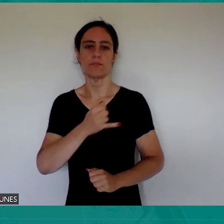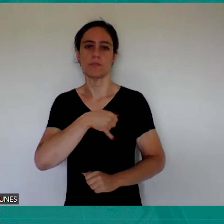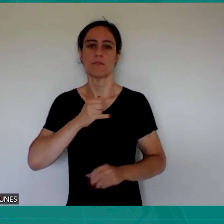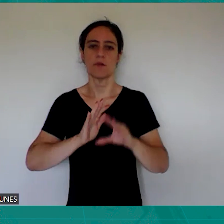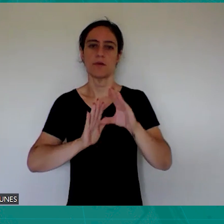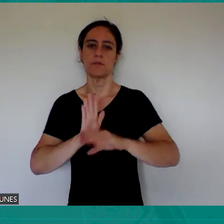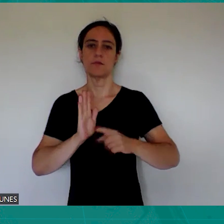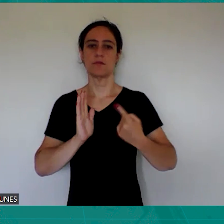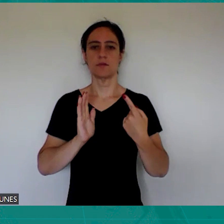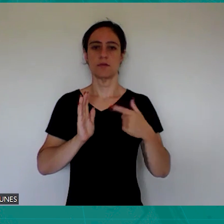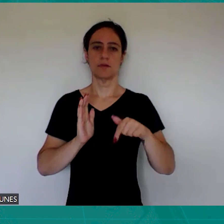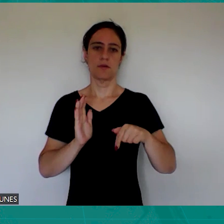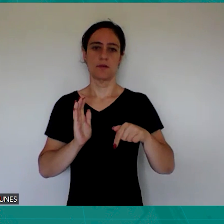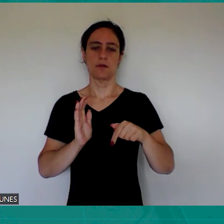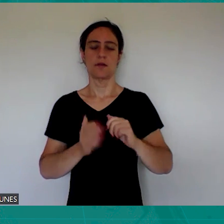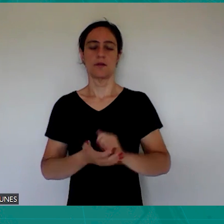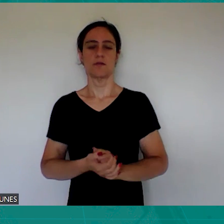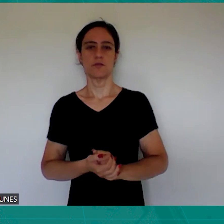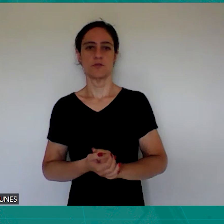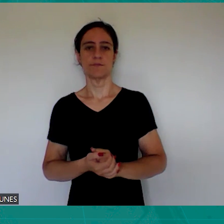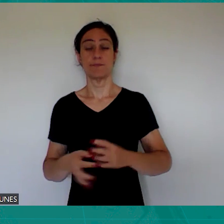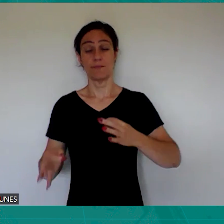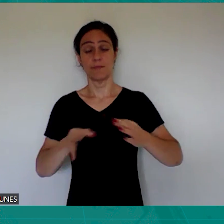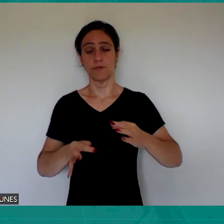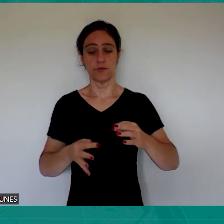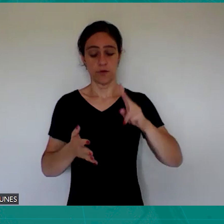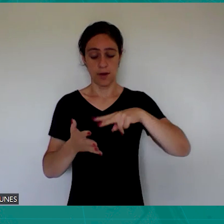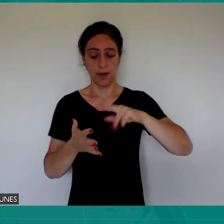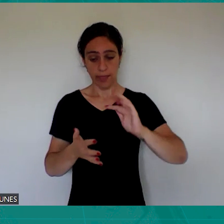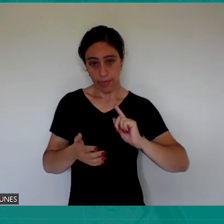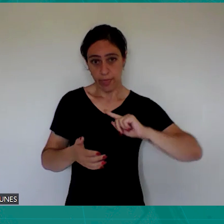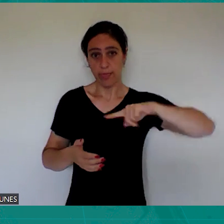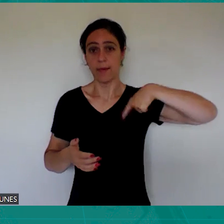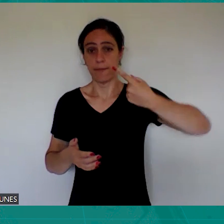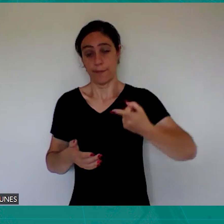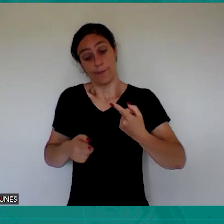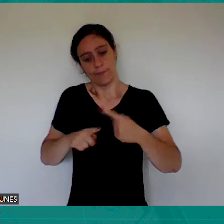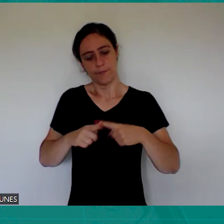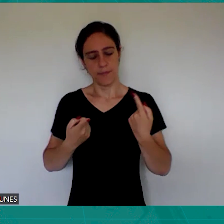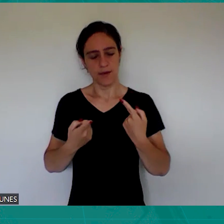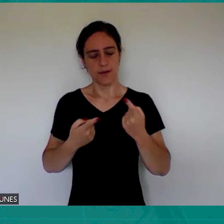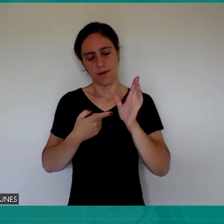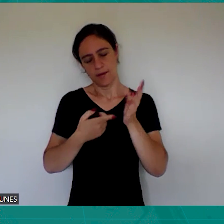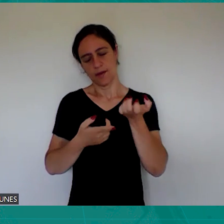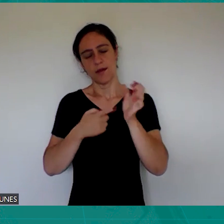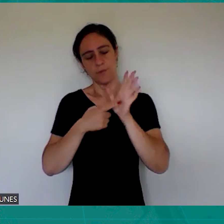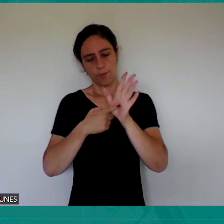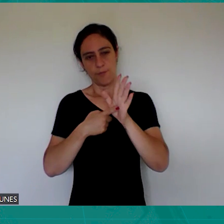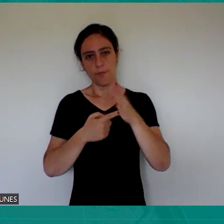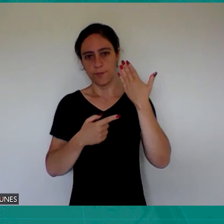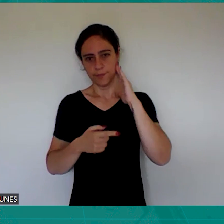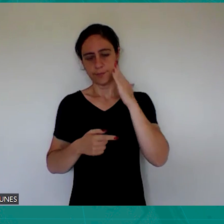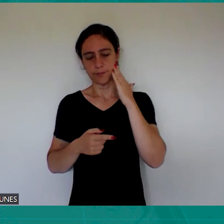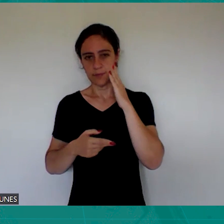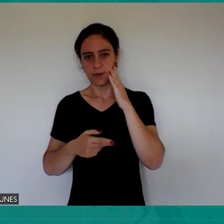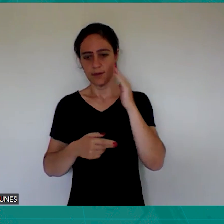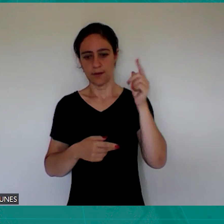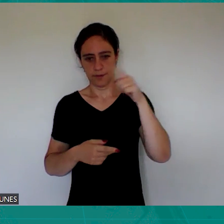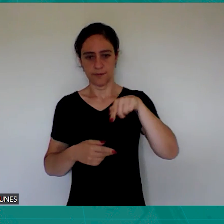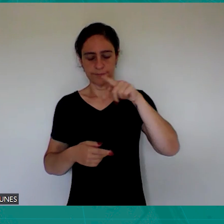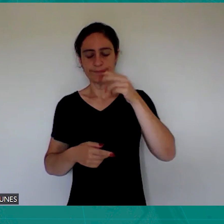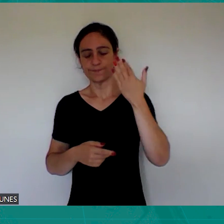Isso eu ia ler depois, mas aqui, ó, só para vocês entenderem que eu não tô blefando não,